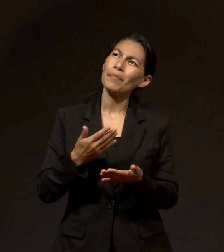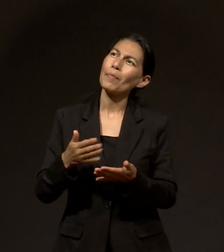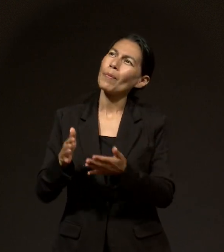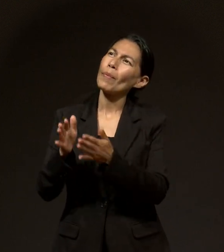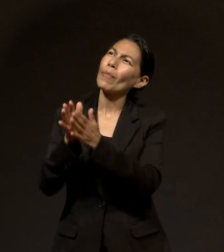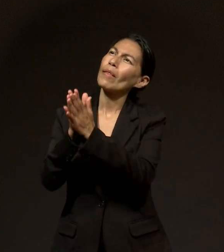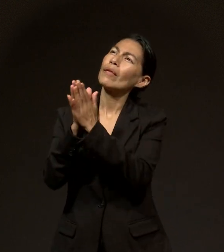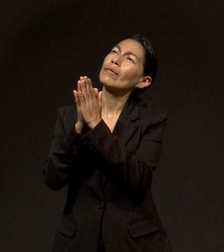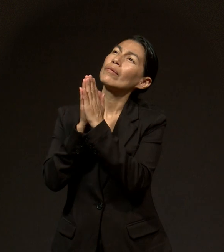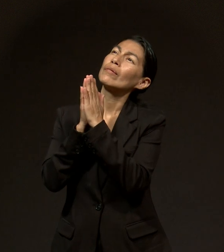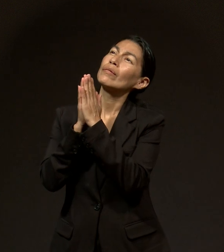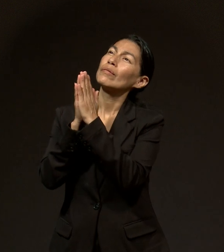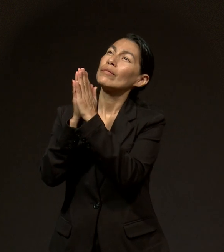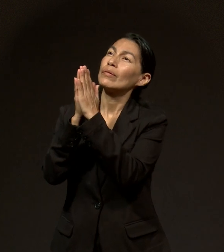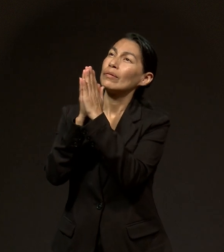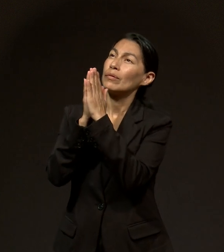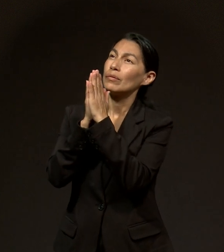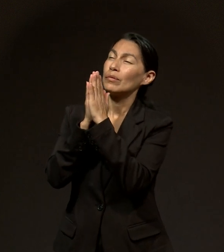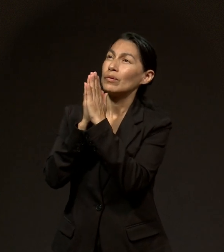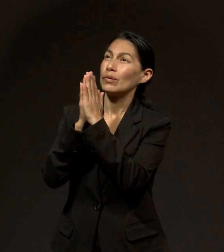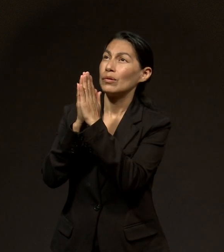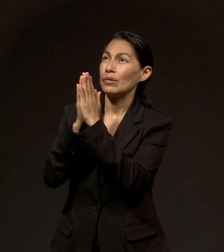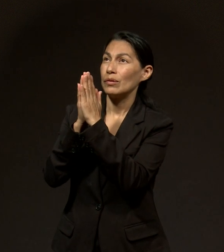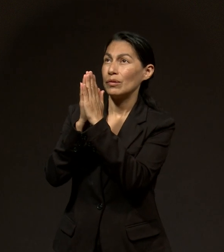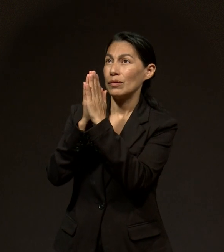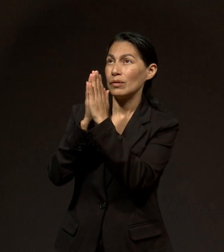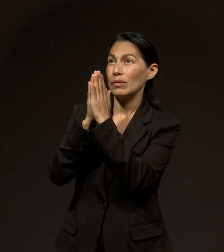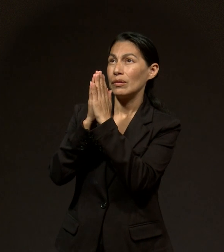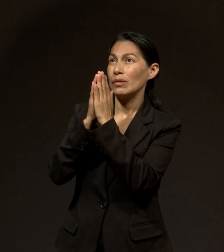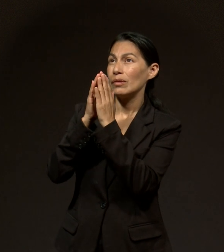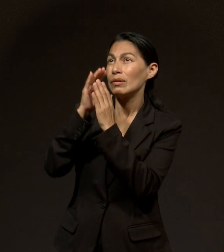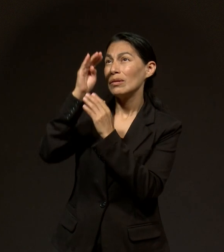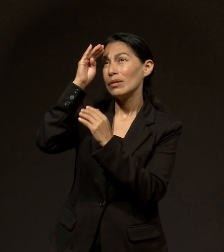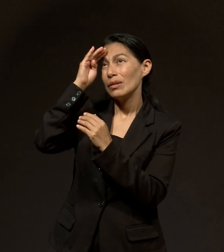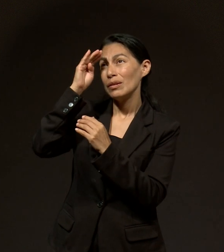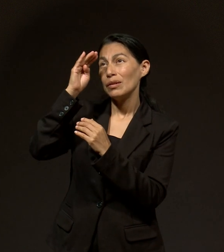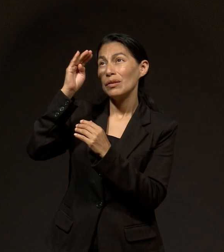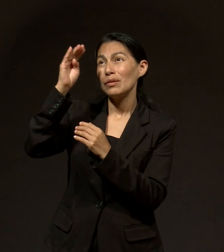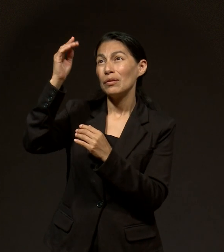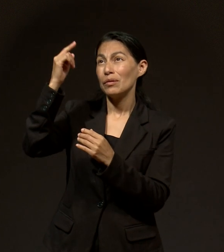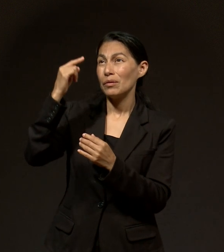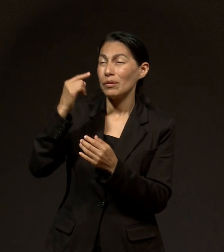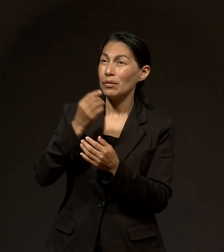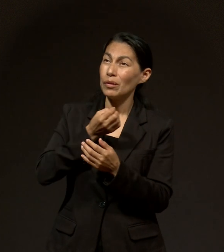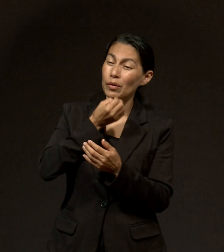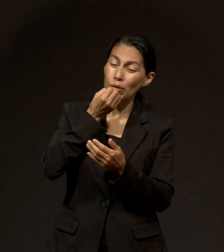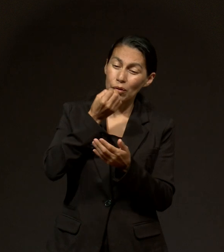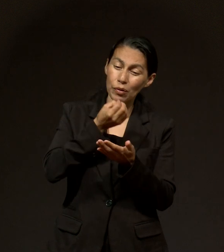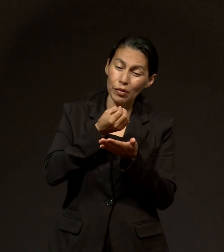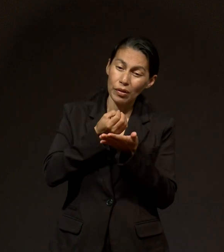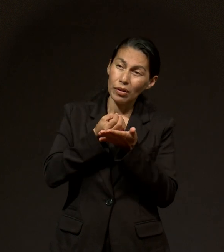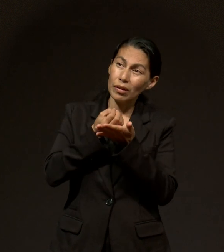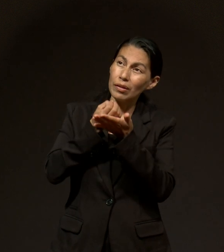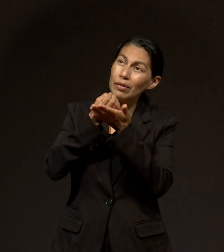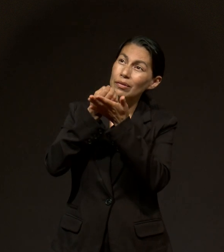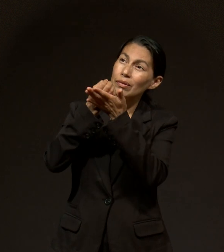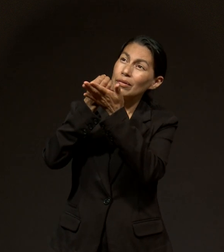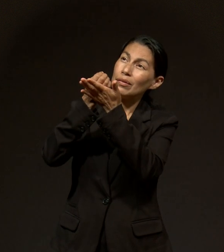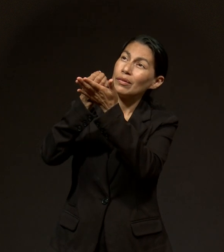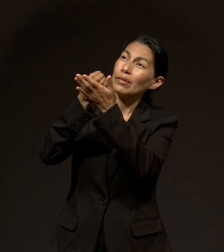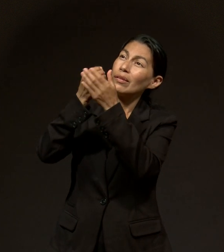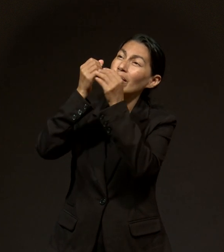Luego escucha mi oración Dime a tu